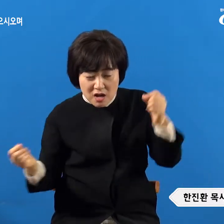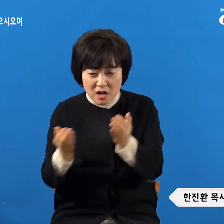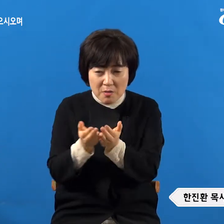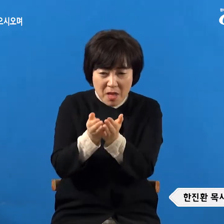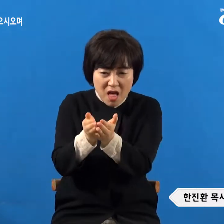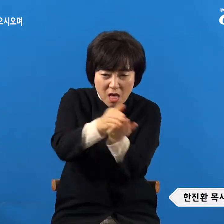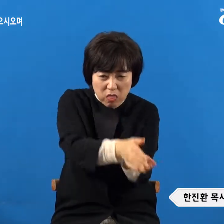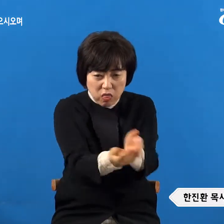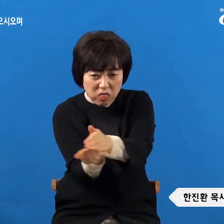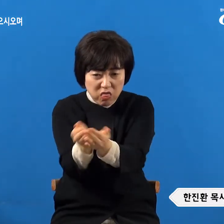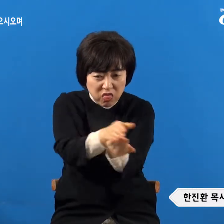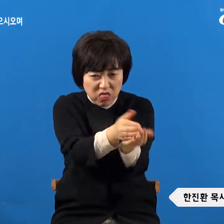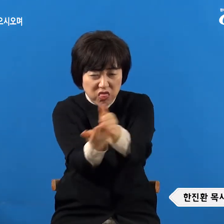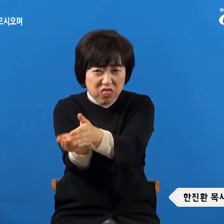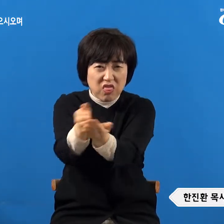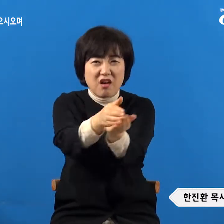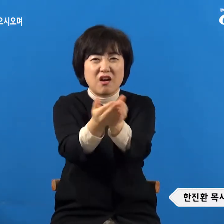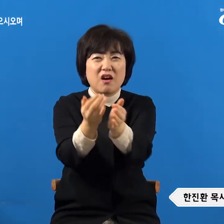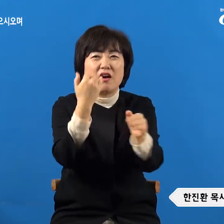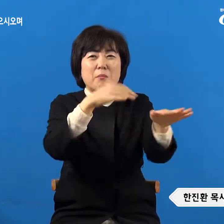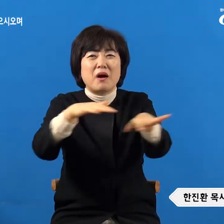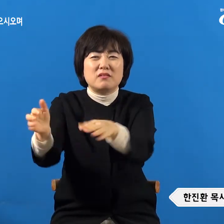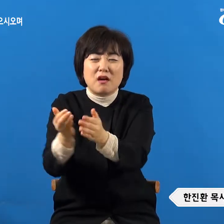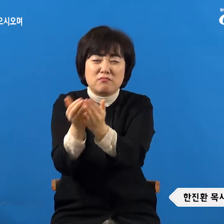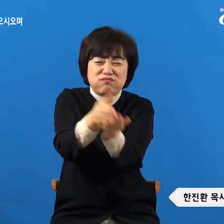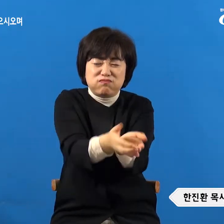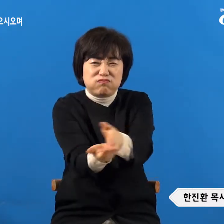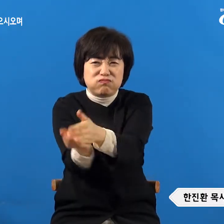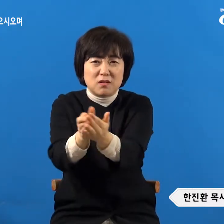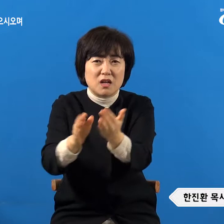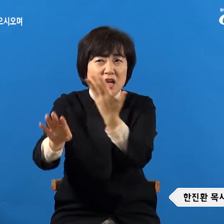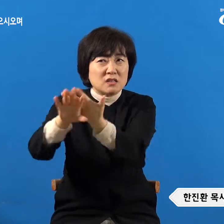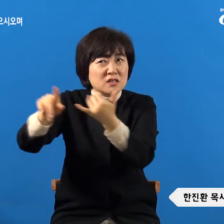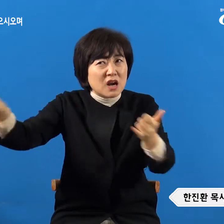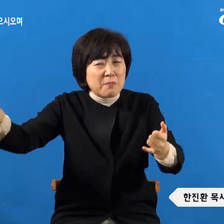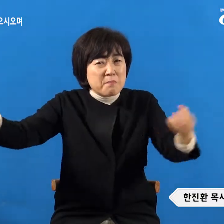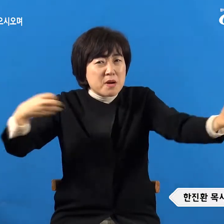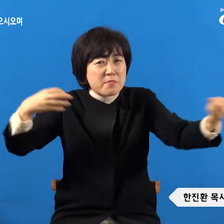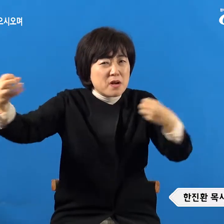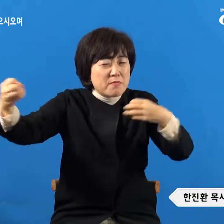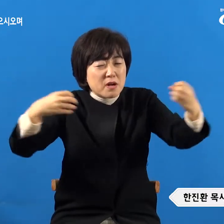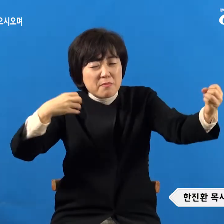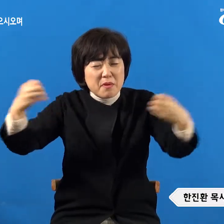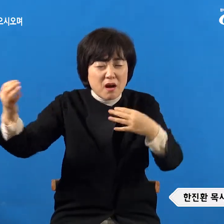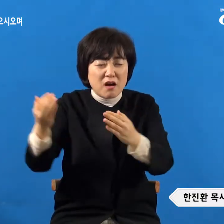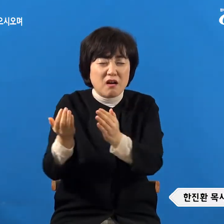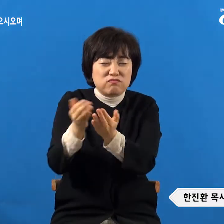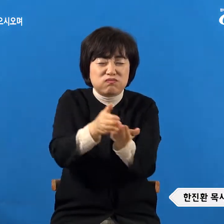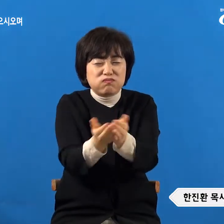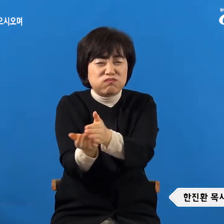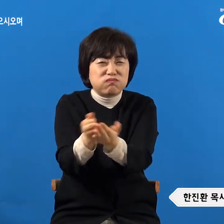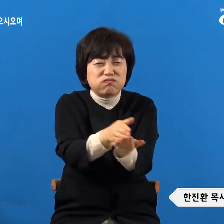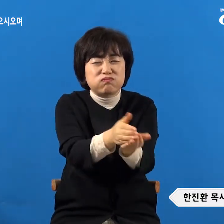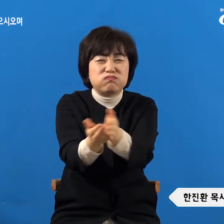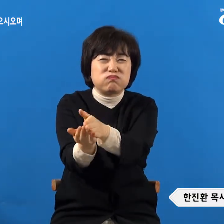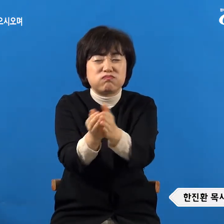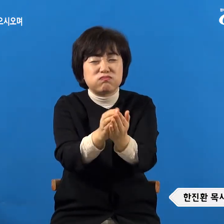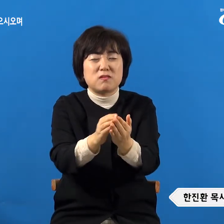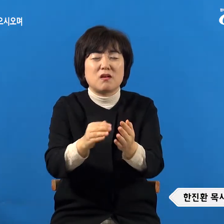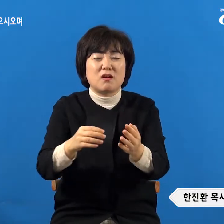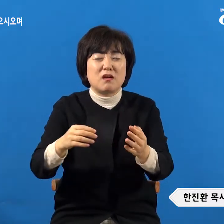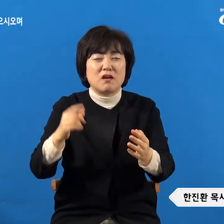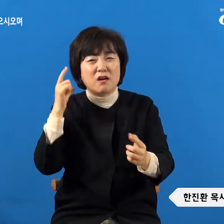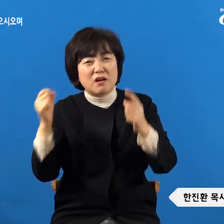사람이다. 다른 사람들 시선에 따라서 이리 요동치고 저리 요동치고